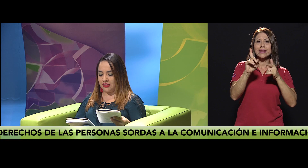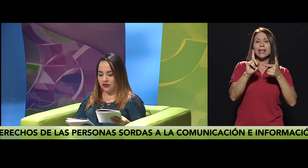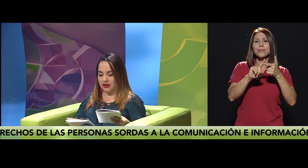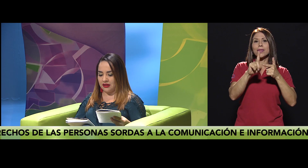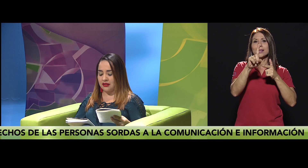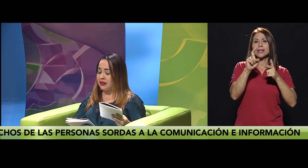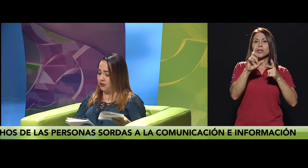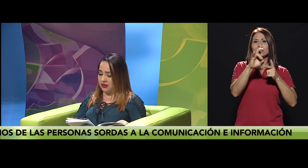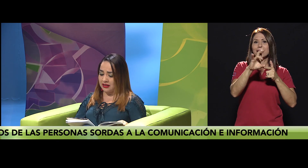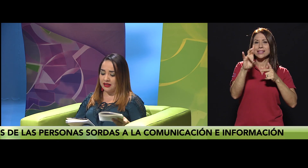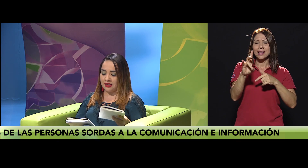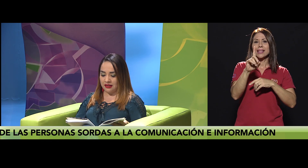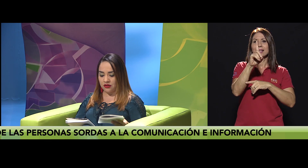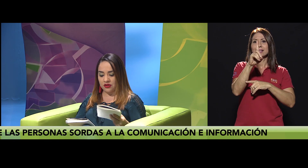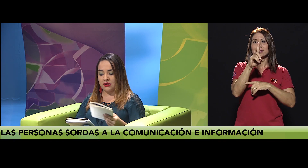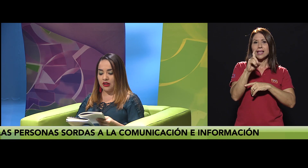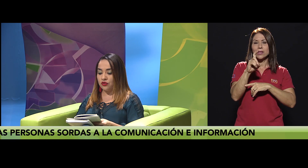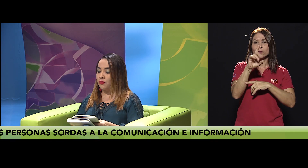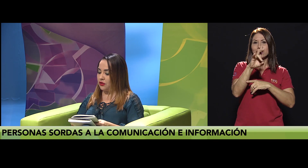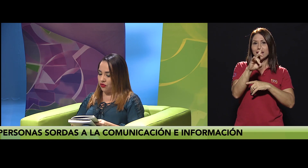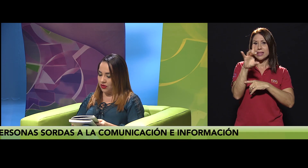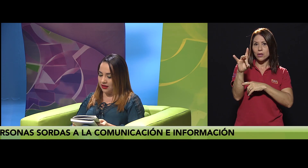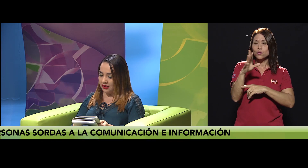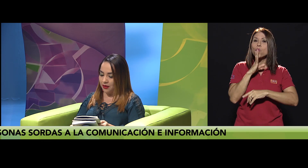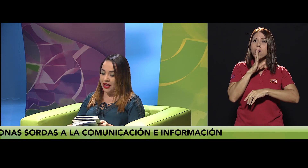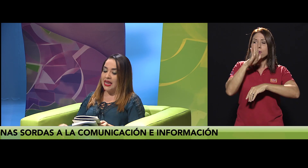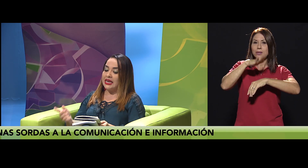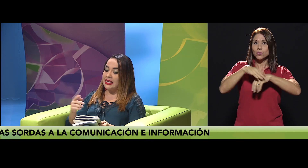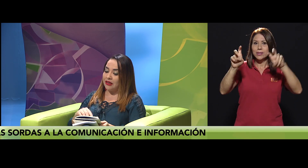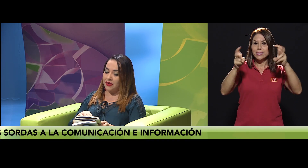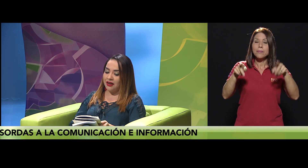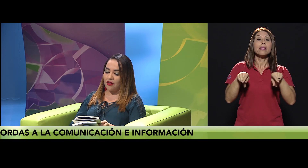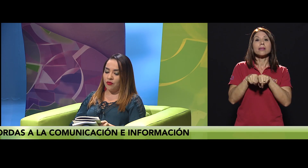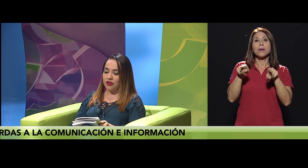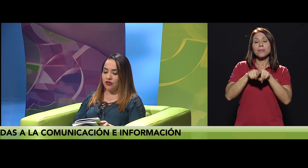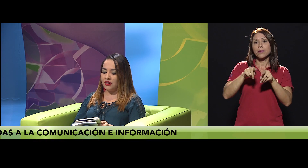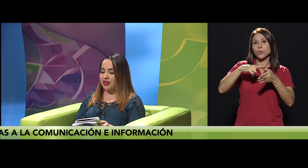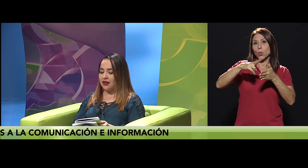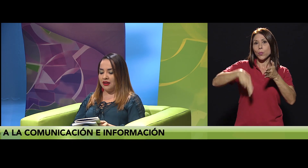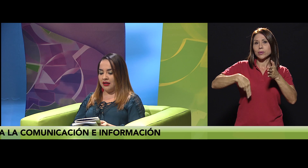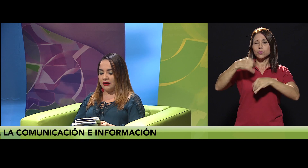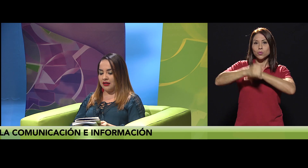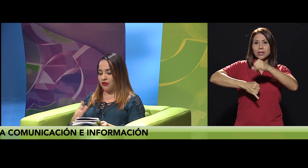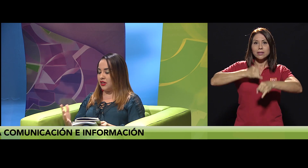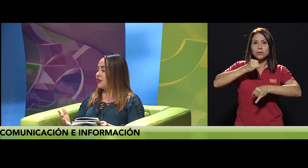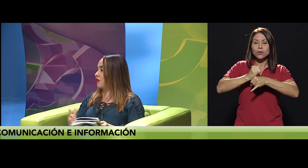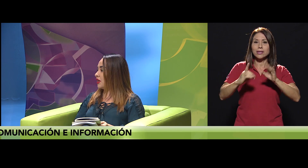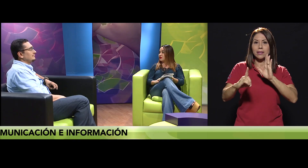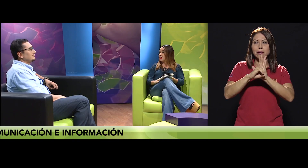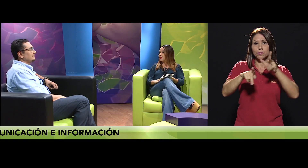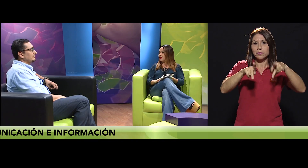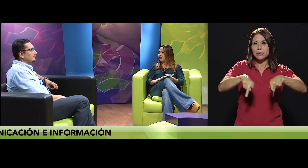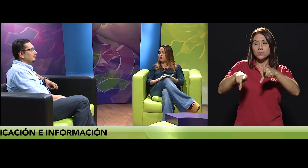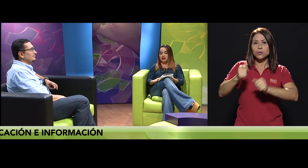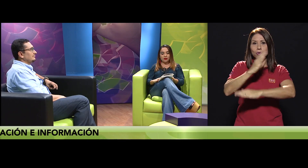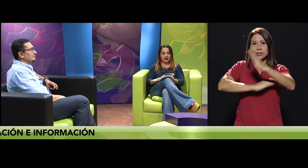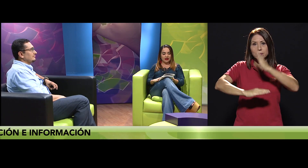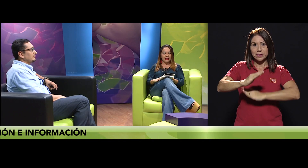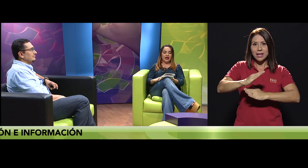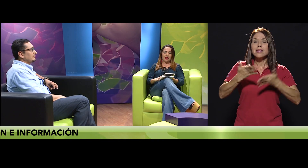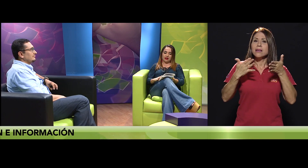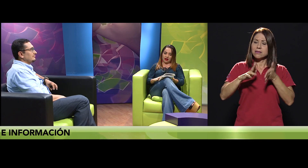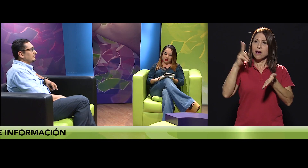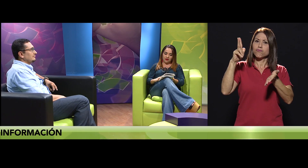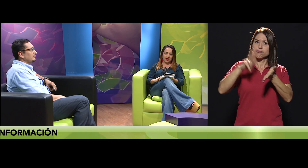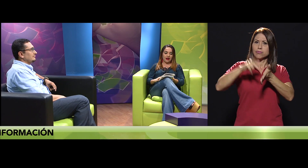117, 177 y 178 menciona este tema, y también la Convención Internacional de los Derechos de las Personas con